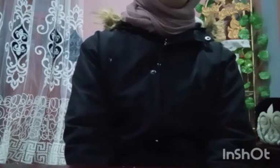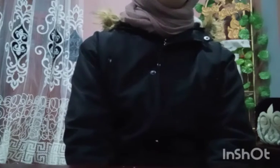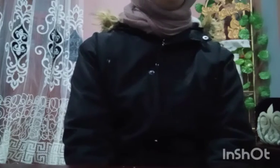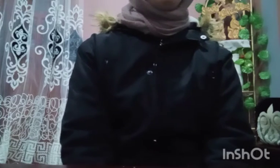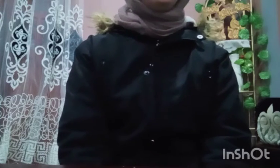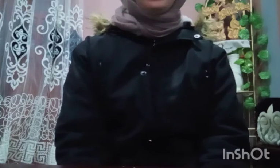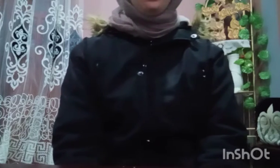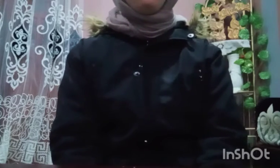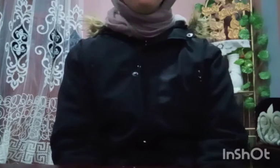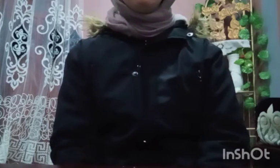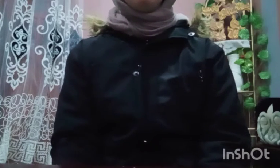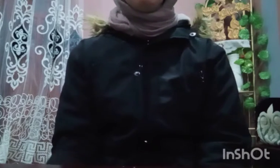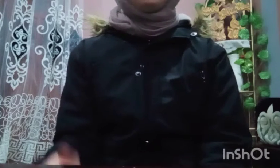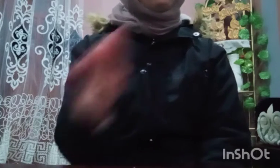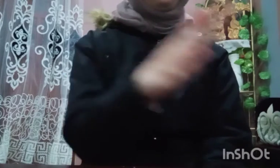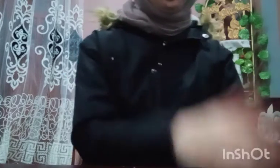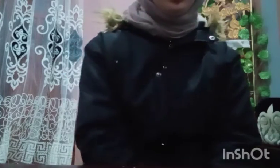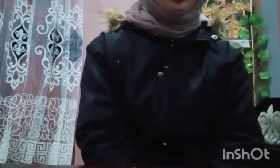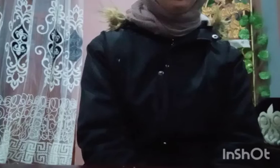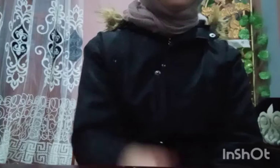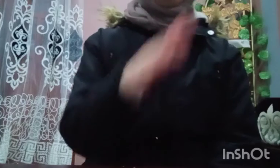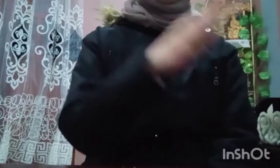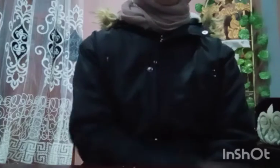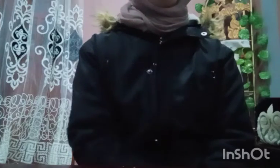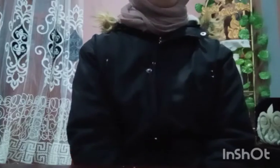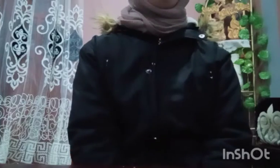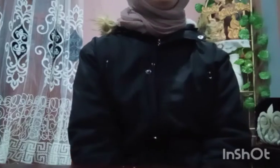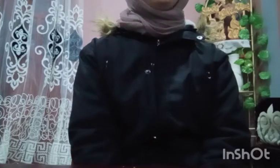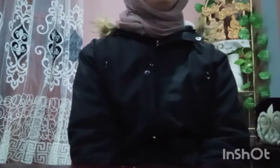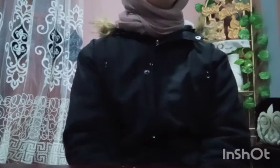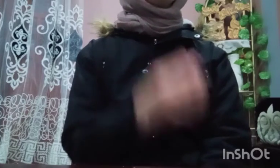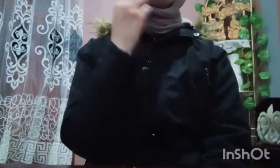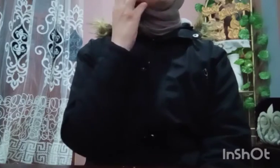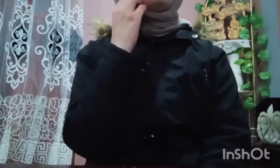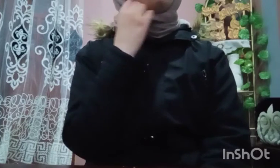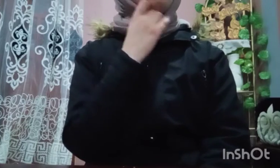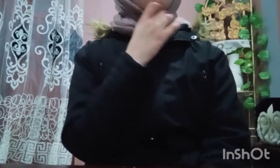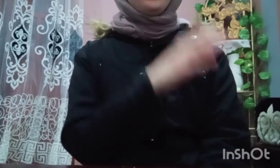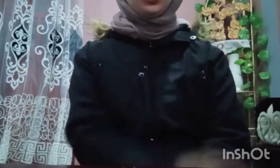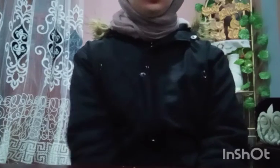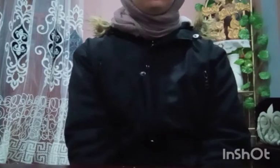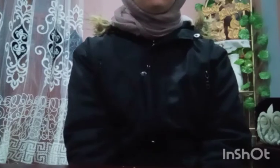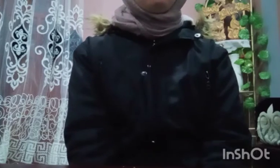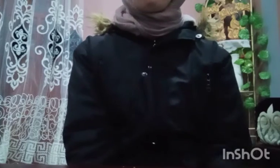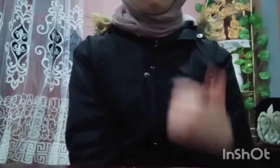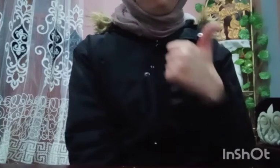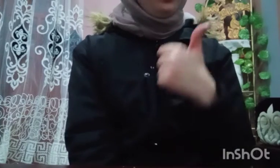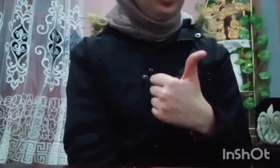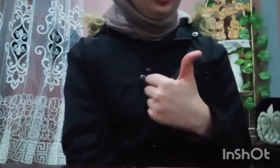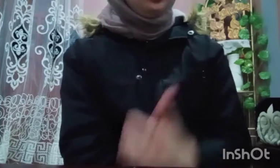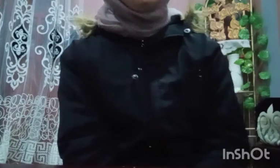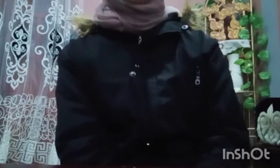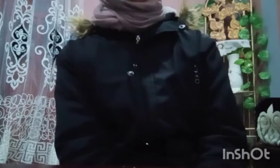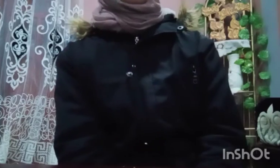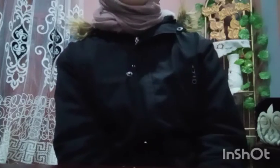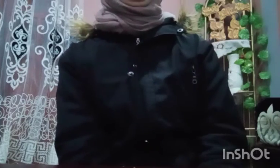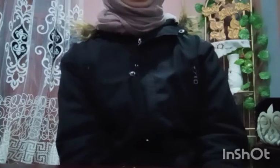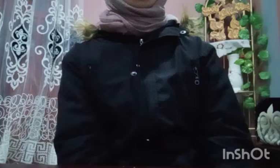وكل ما نتعب تغفل في وجهي تغفل في وجهي تغفل في وجهي. مرضت بكوفيد، يعني